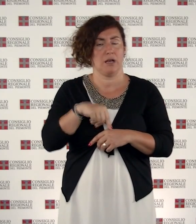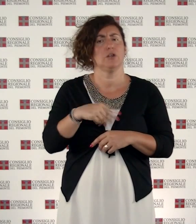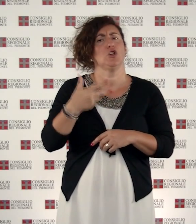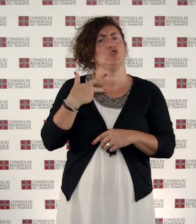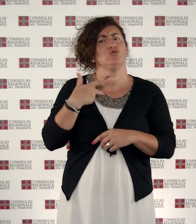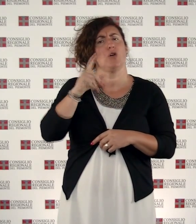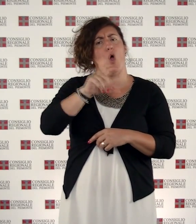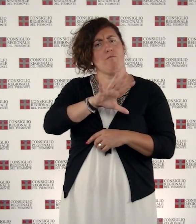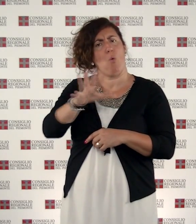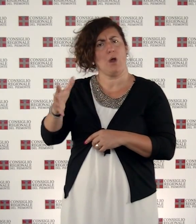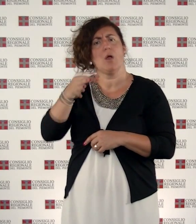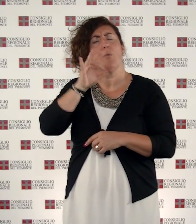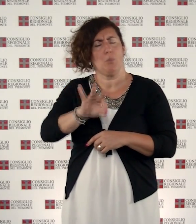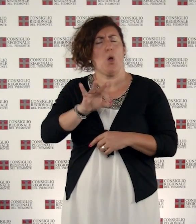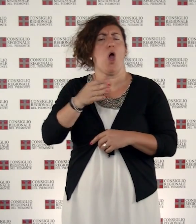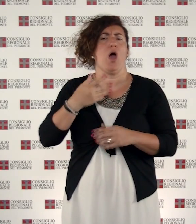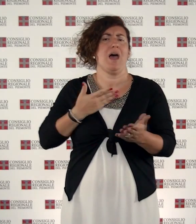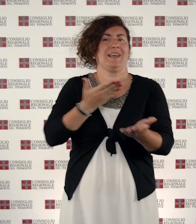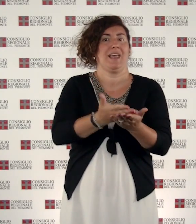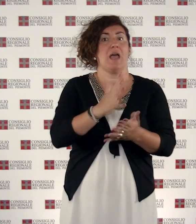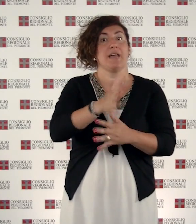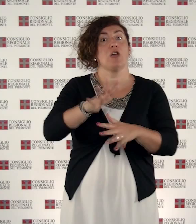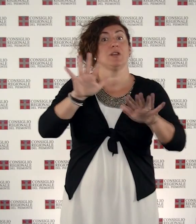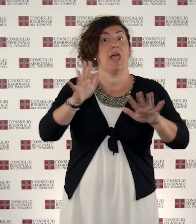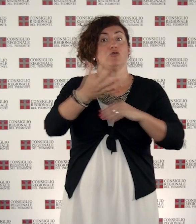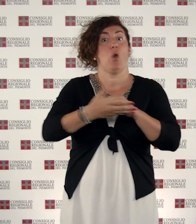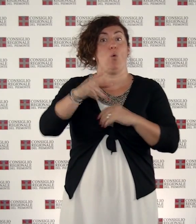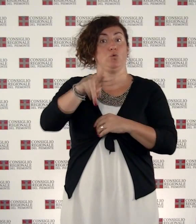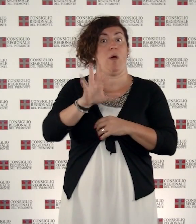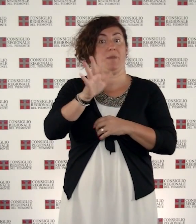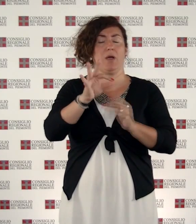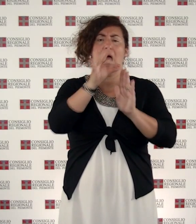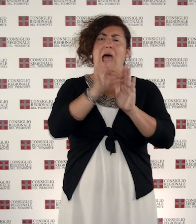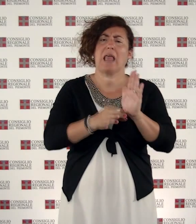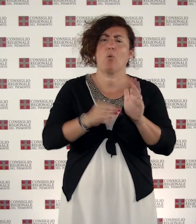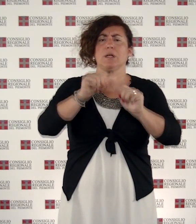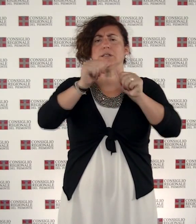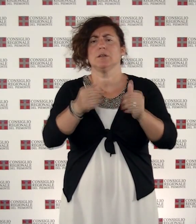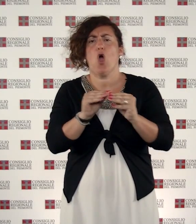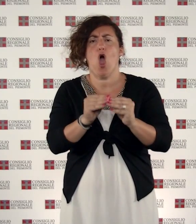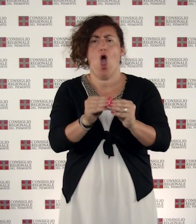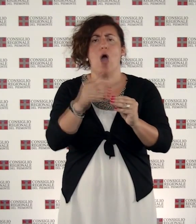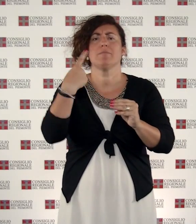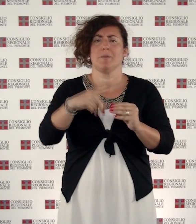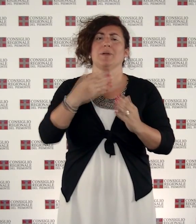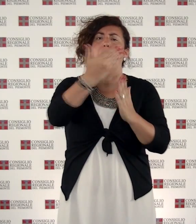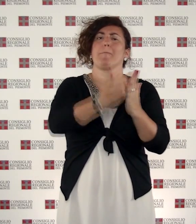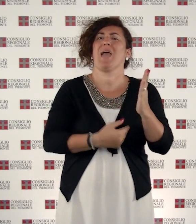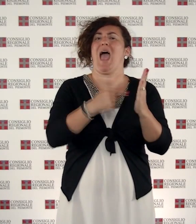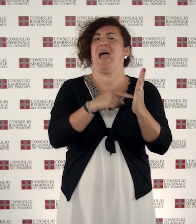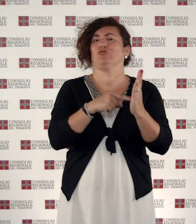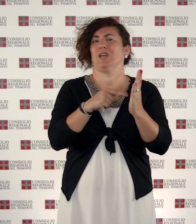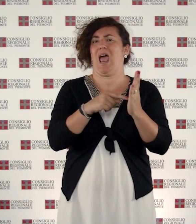entro il 10 luglio 2015 requisiti e modalità sulla pagina istituzionale degli stati generali del sito